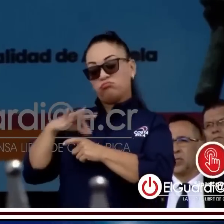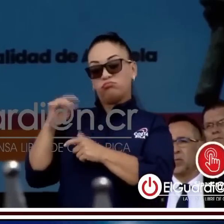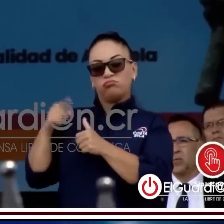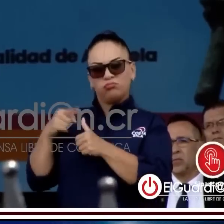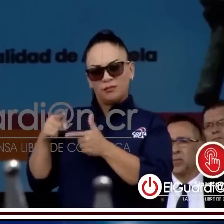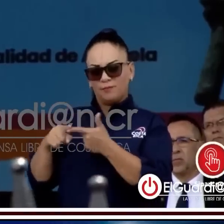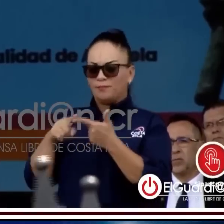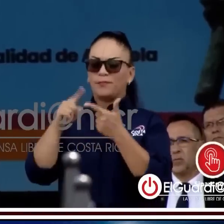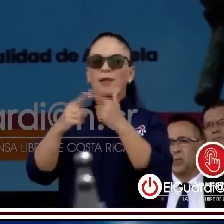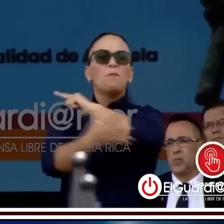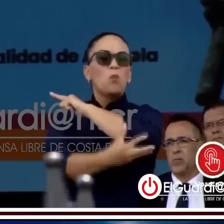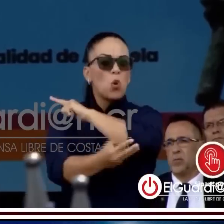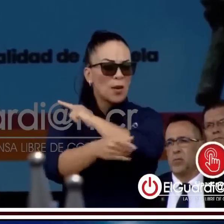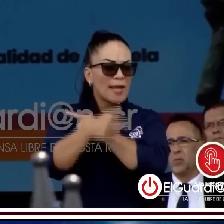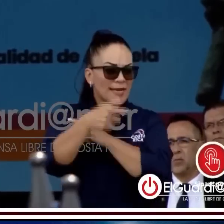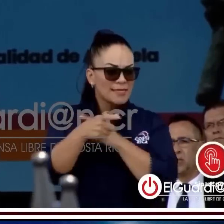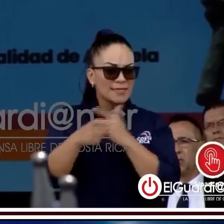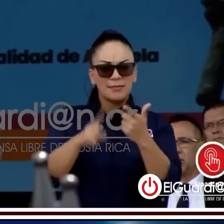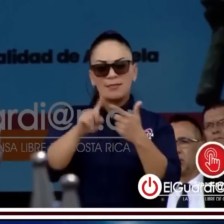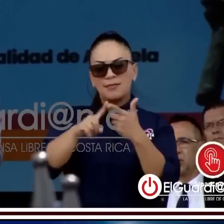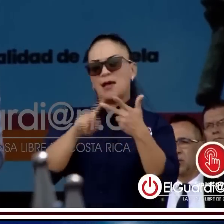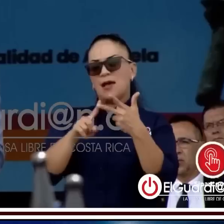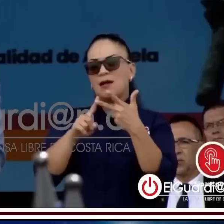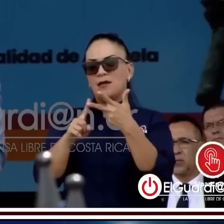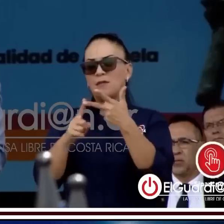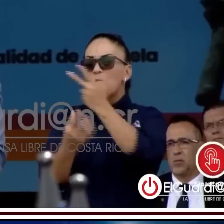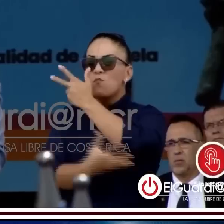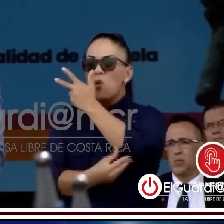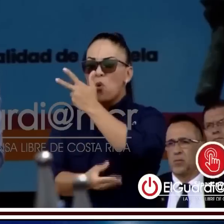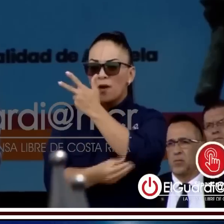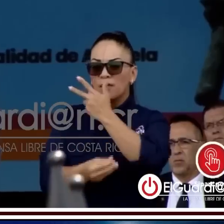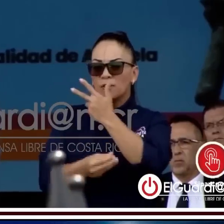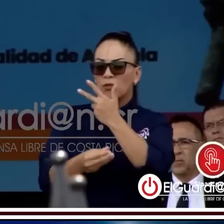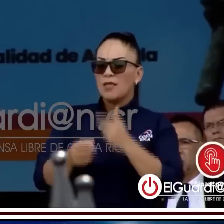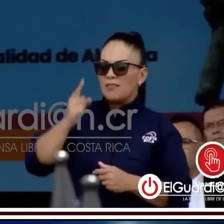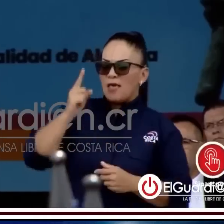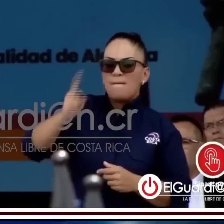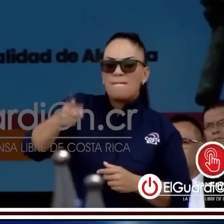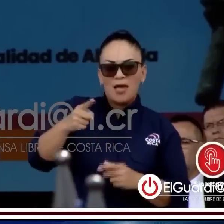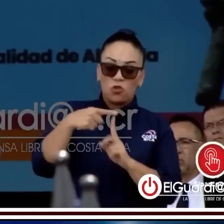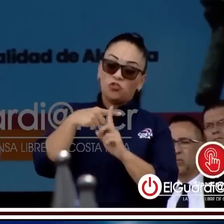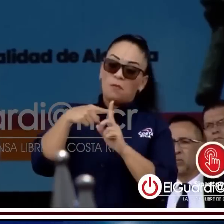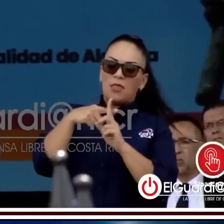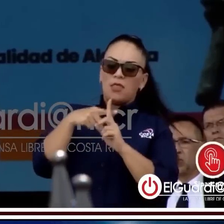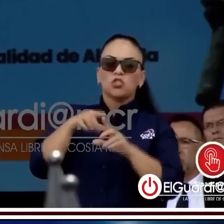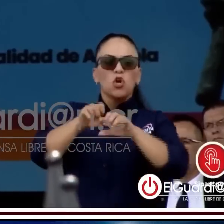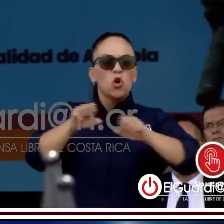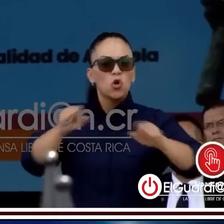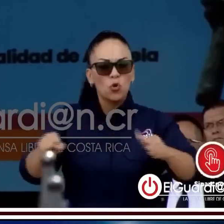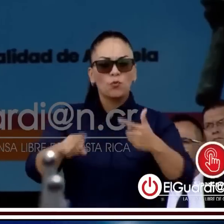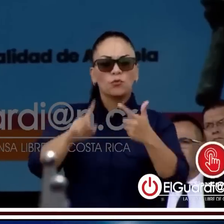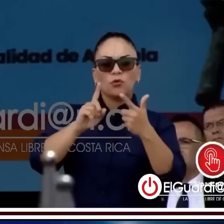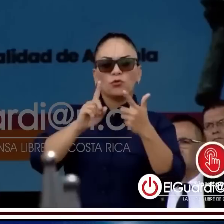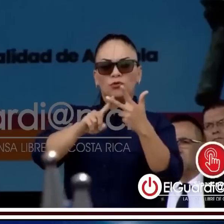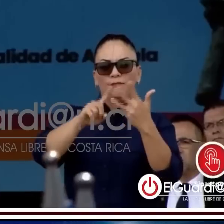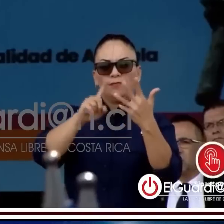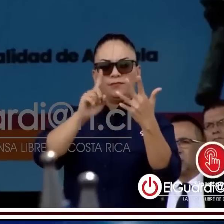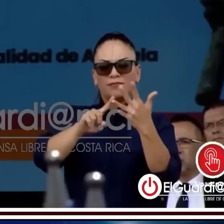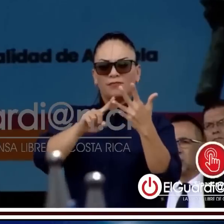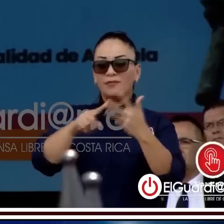la pobreza, el mesón de los mandos medios corruptos, el mesón de